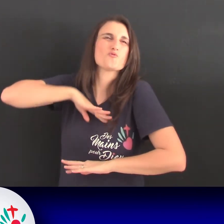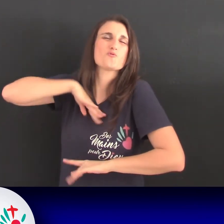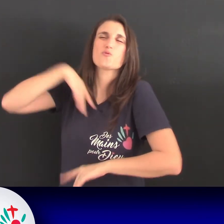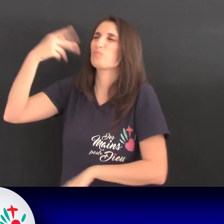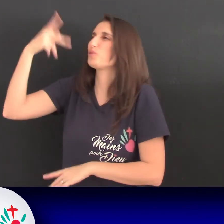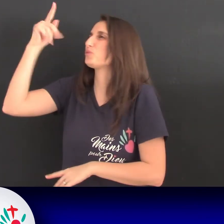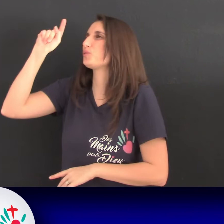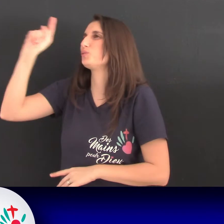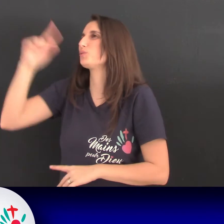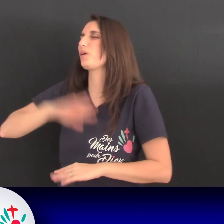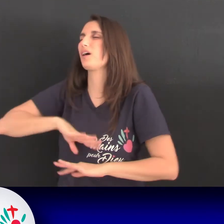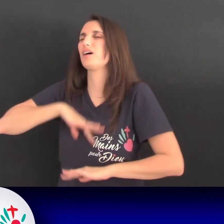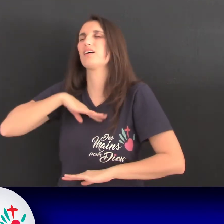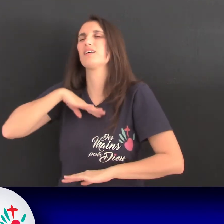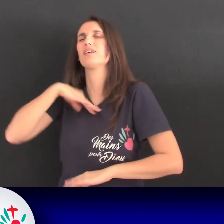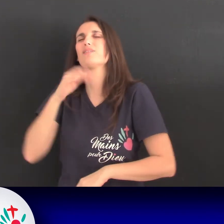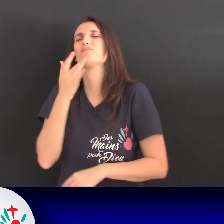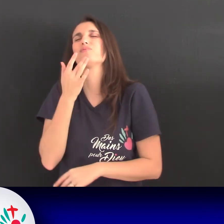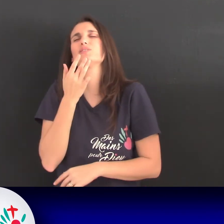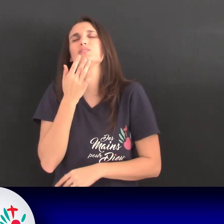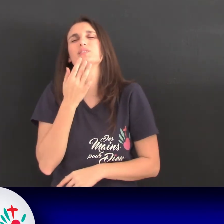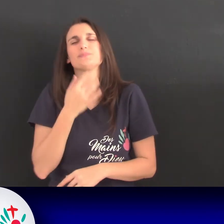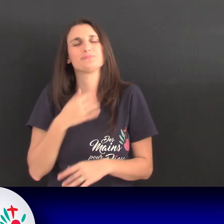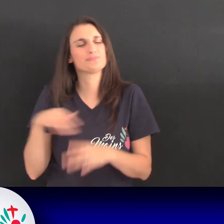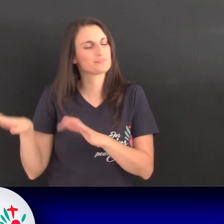Plus de toi.